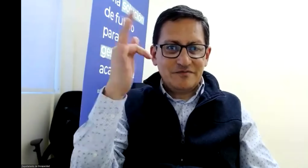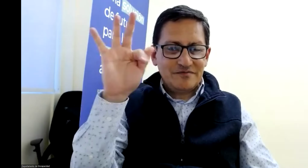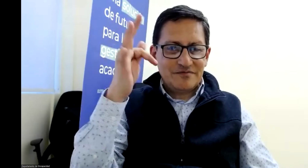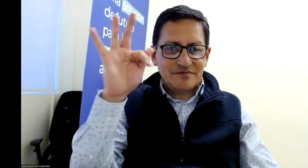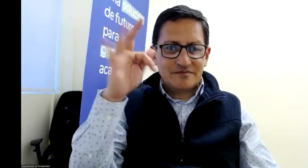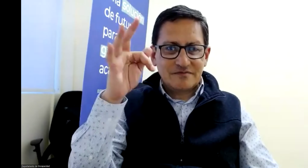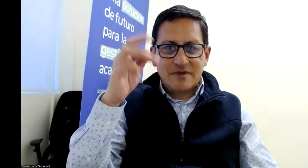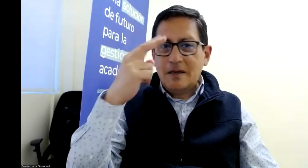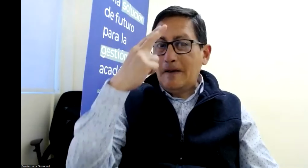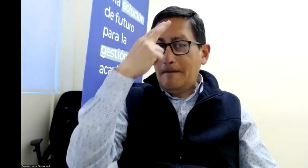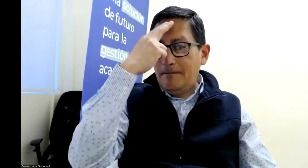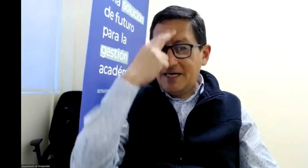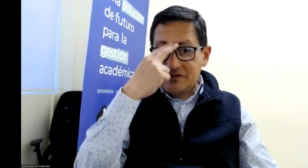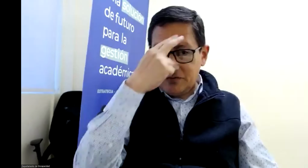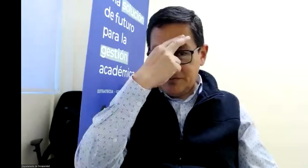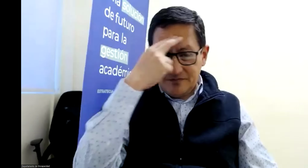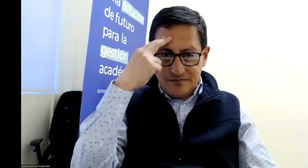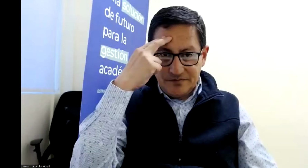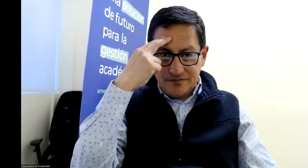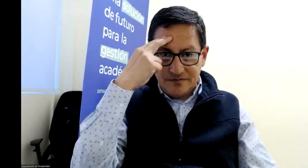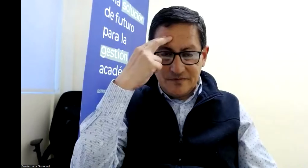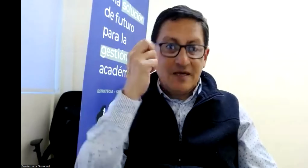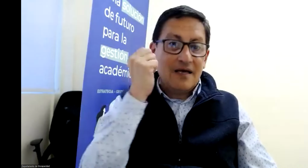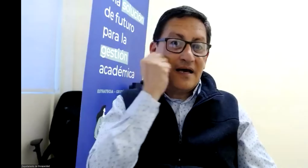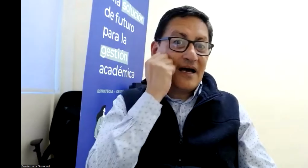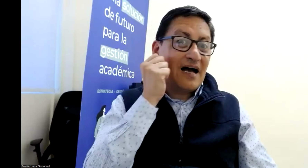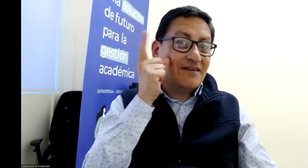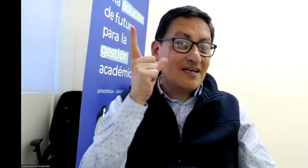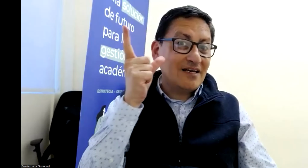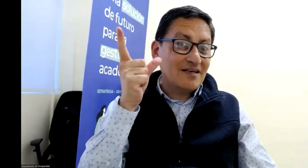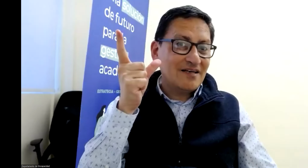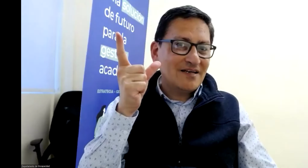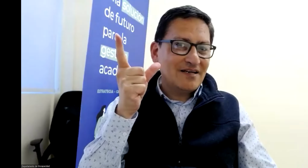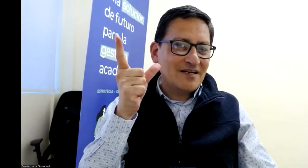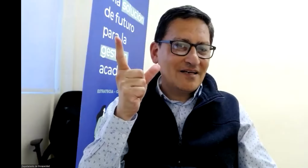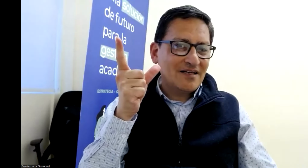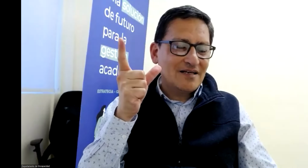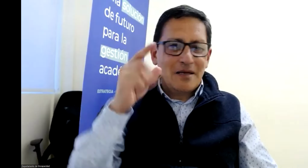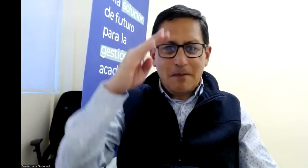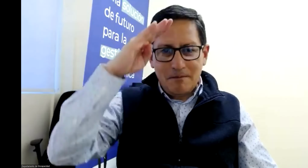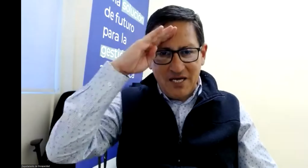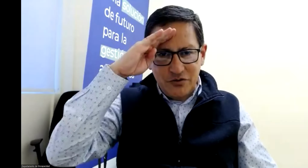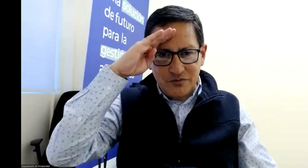marzo abril mayo